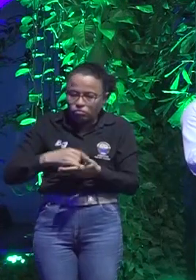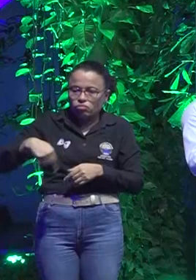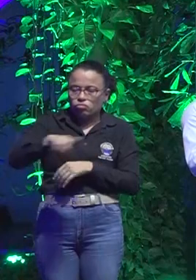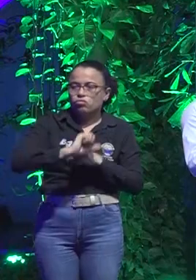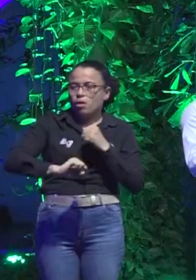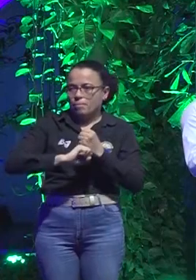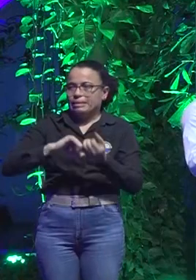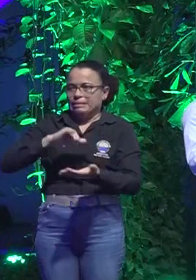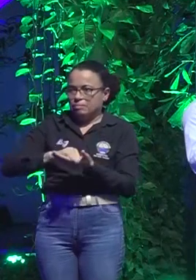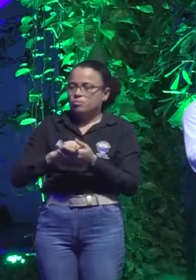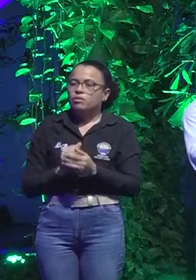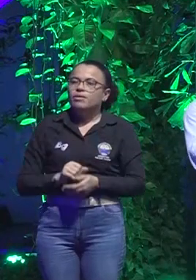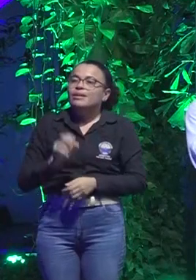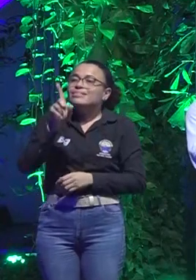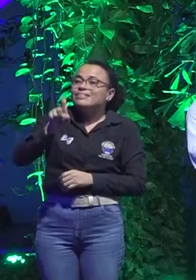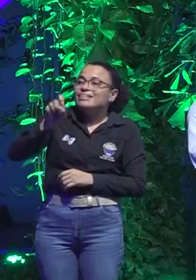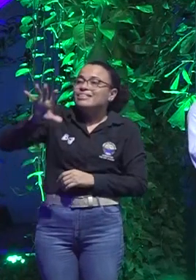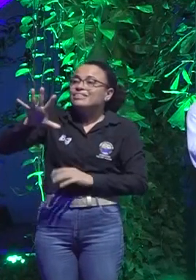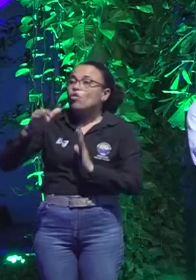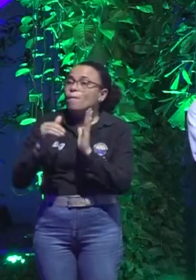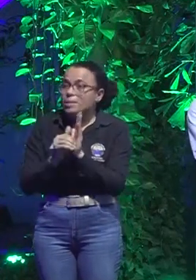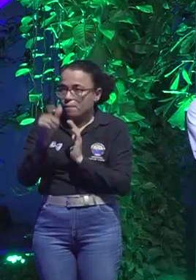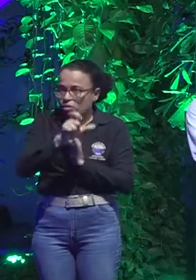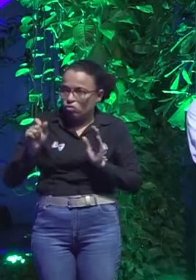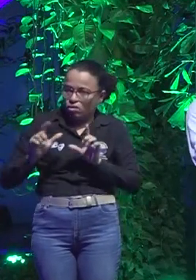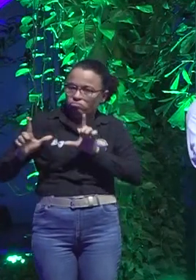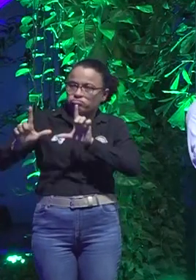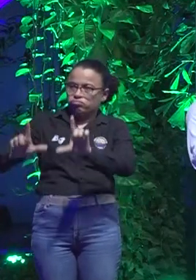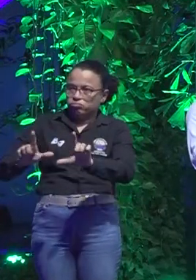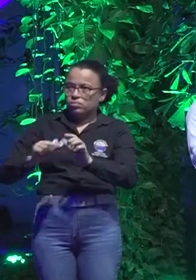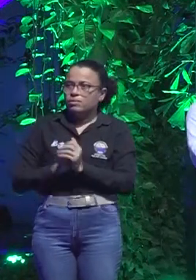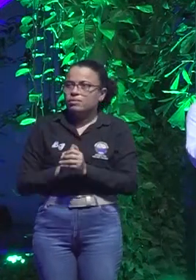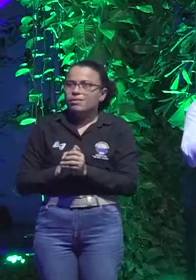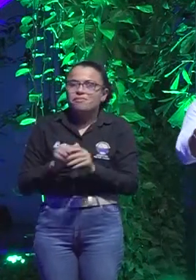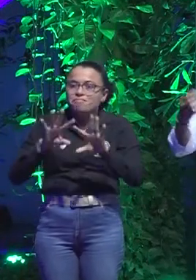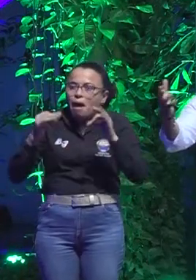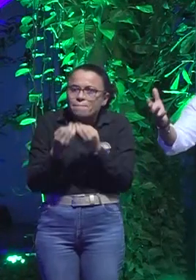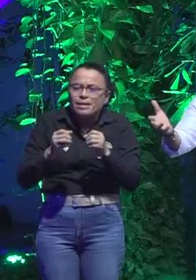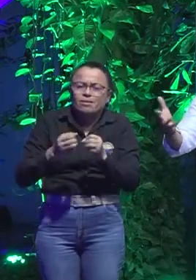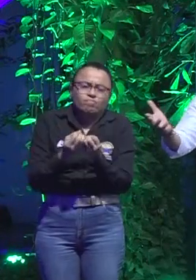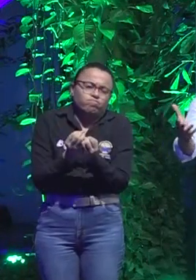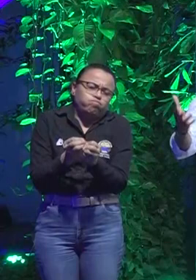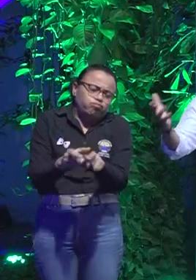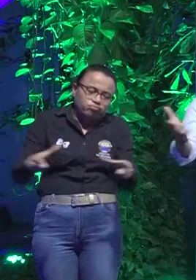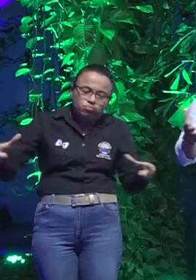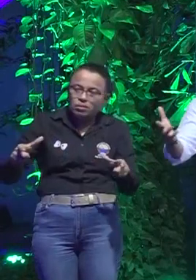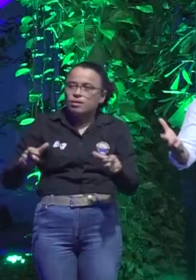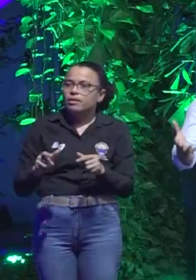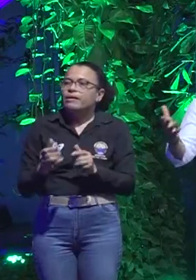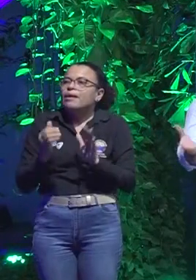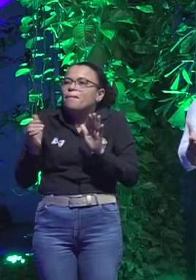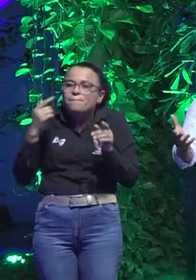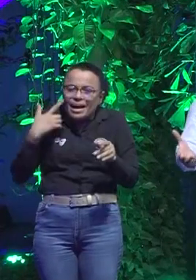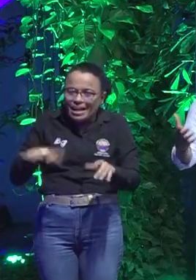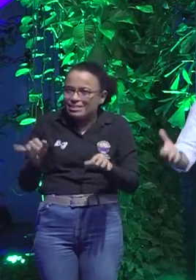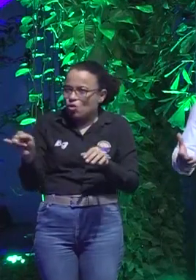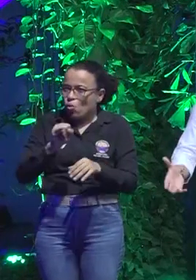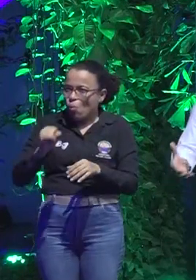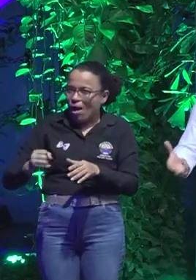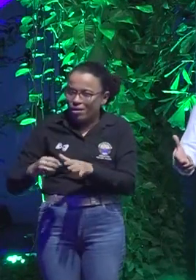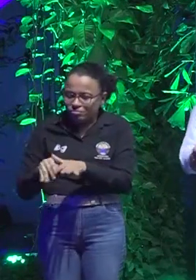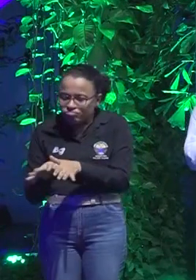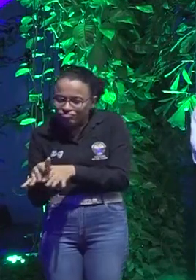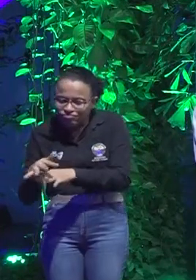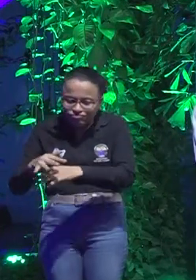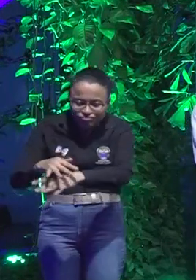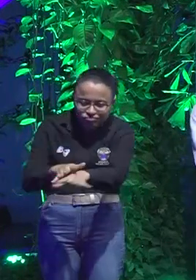ya, 25.000 estudiantes, miles de familias, no importa dónde nos metamos, somos como la verdolaga, estamos en todas partes, siempre hay alguien que tiene que ver